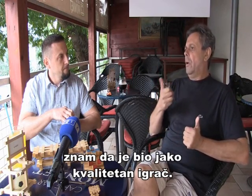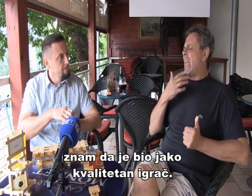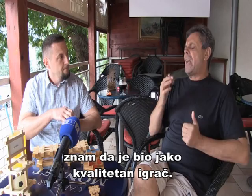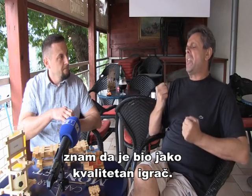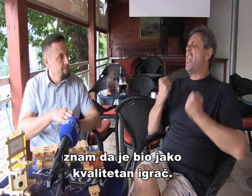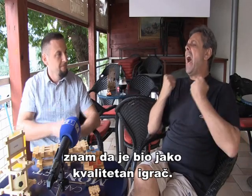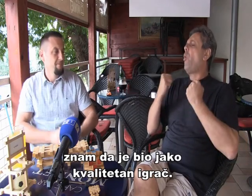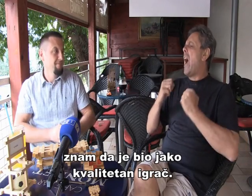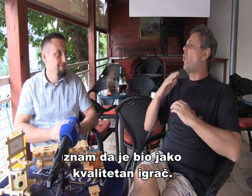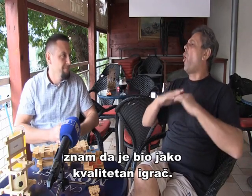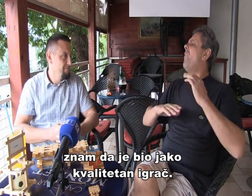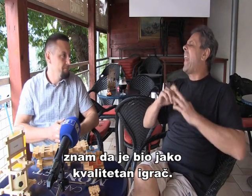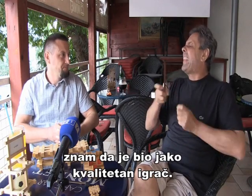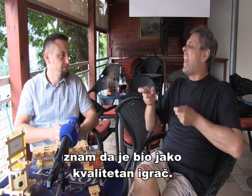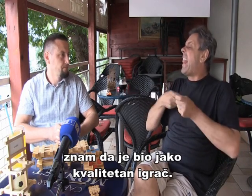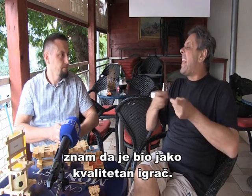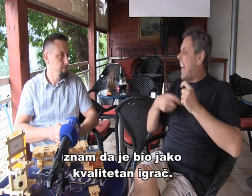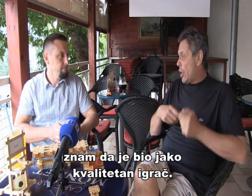jedan jako, jako kvalitetan igrač.